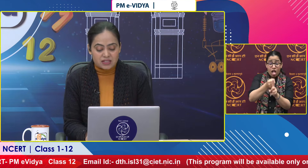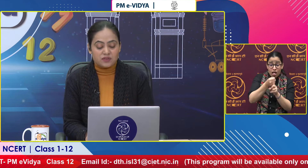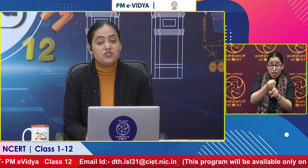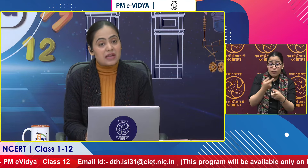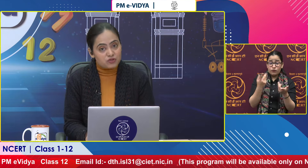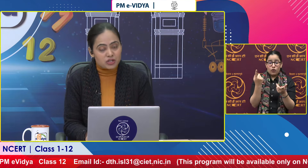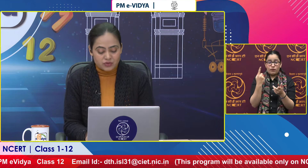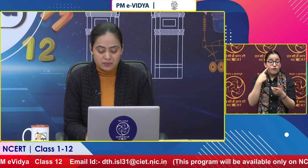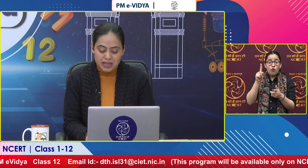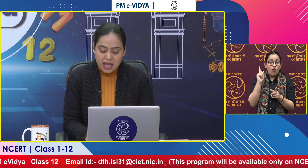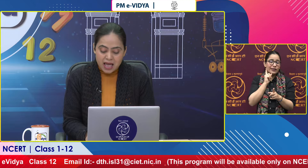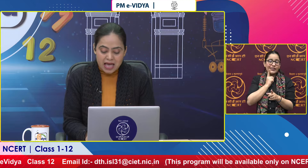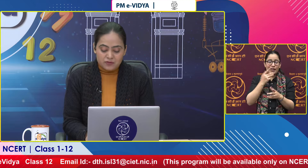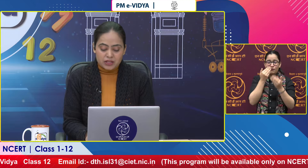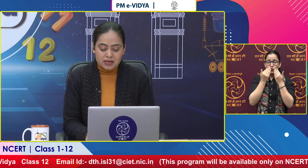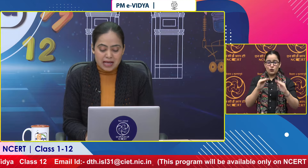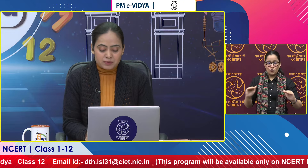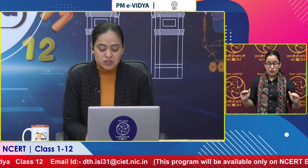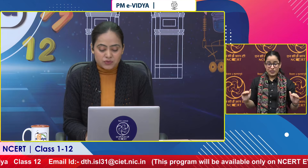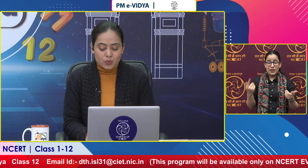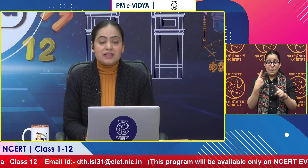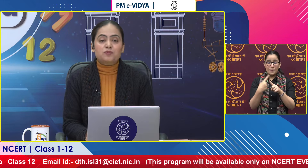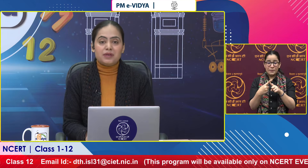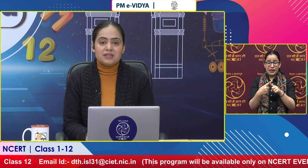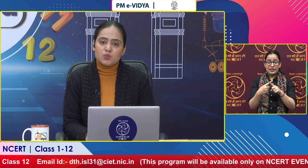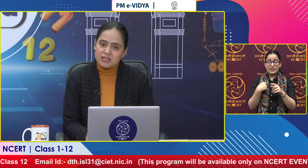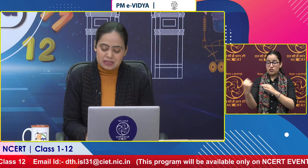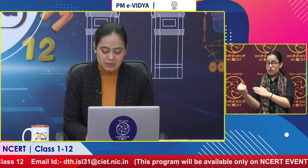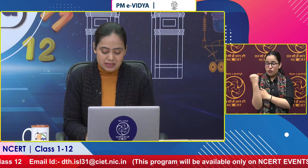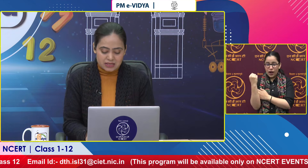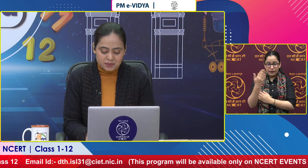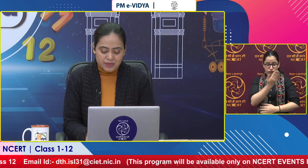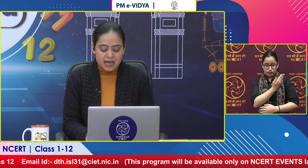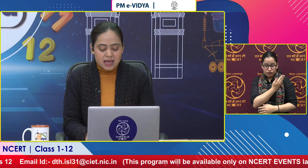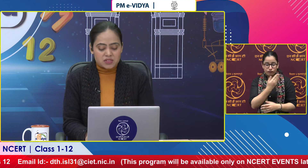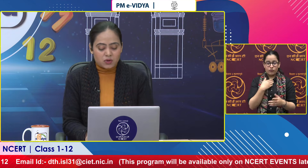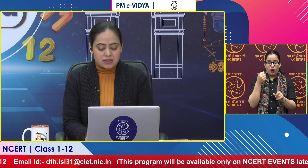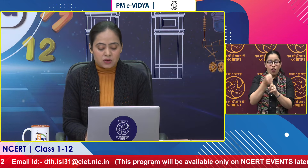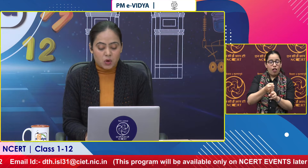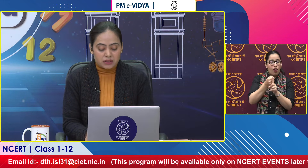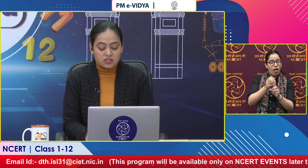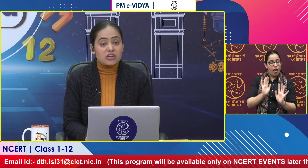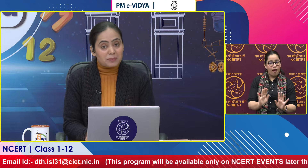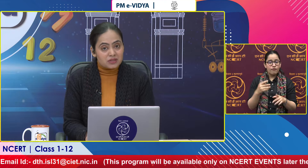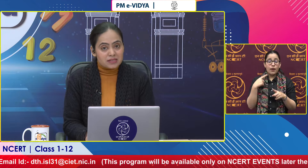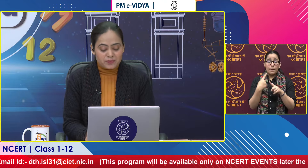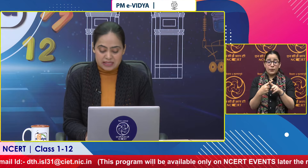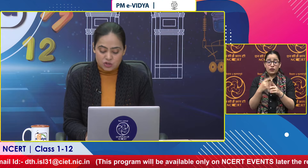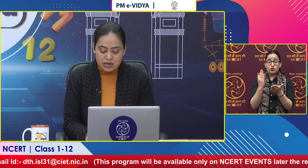rights of deaf children and for the enactment of the rights of persons with disabilities. He has also authored chapters such